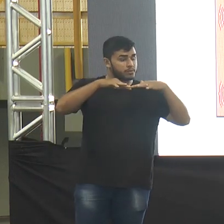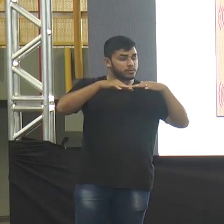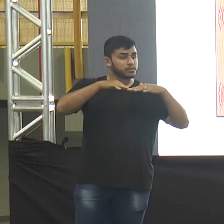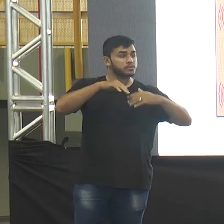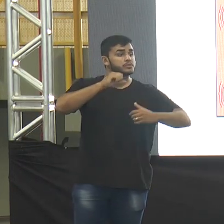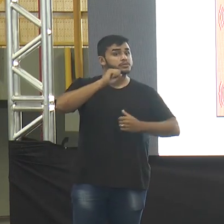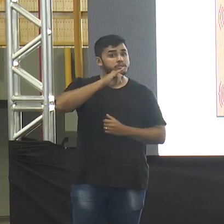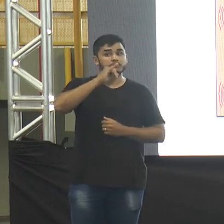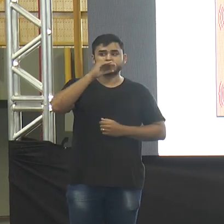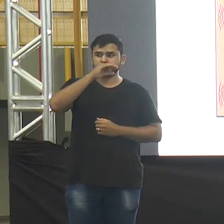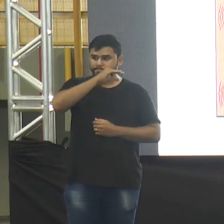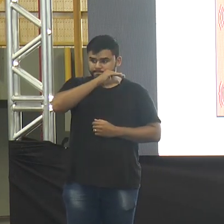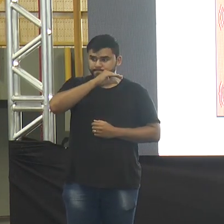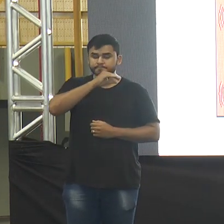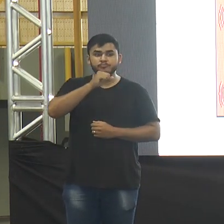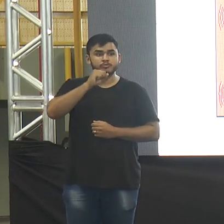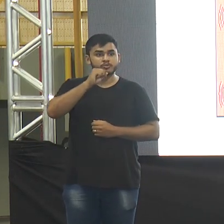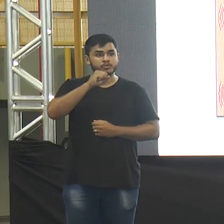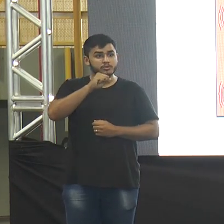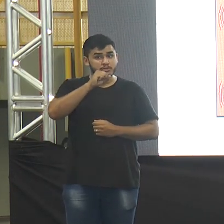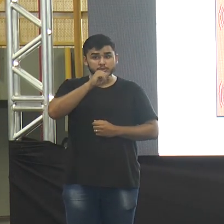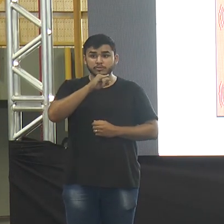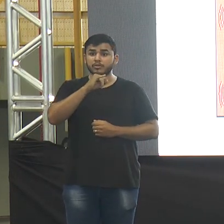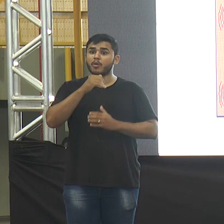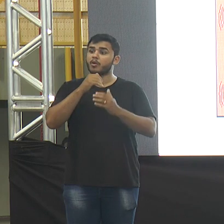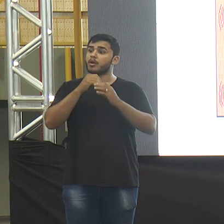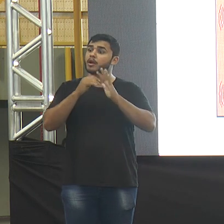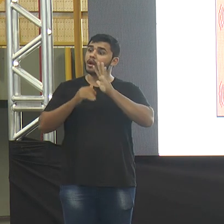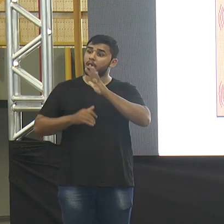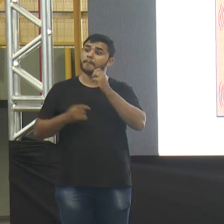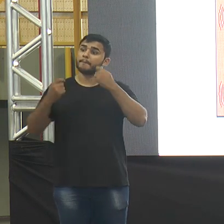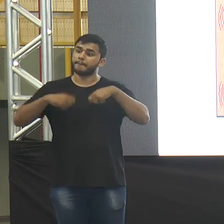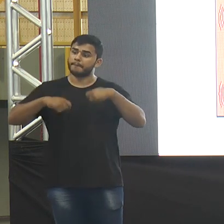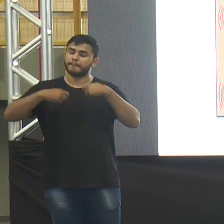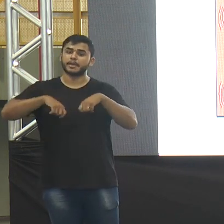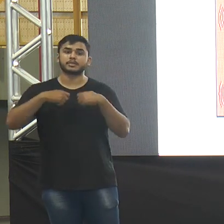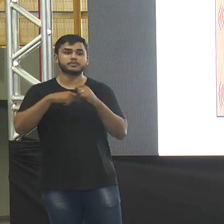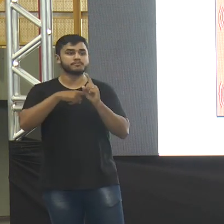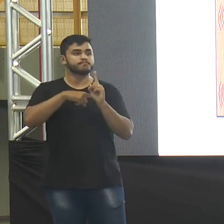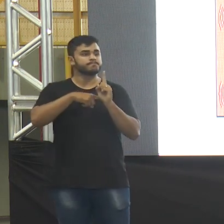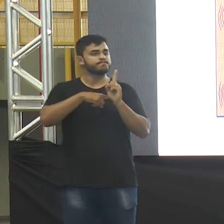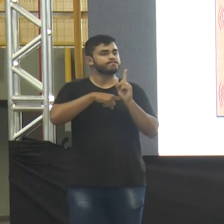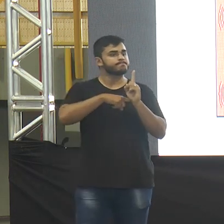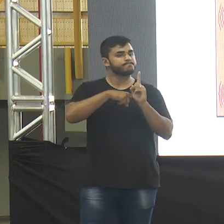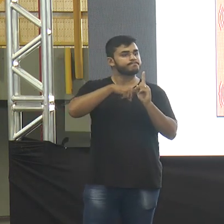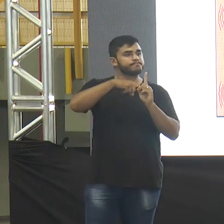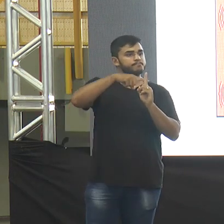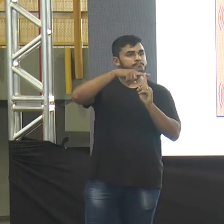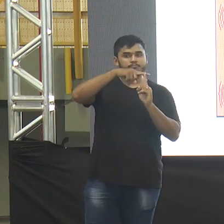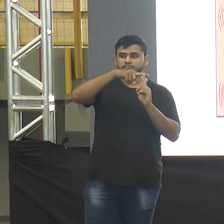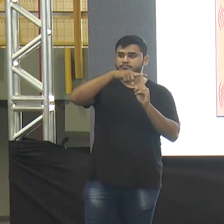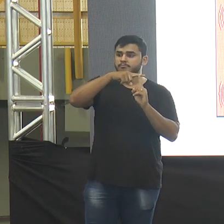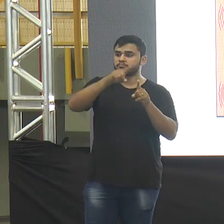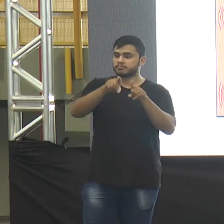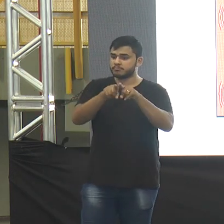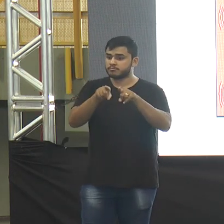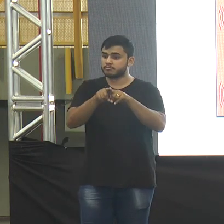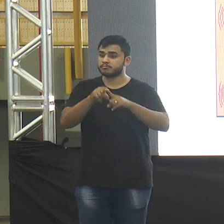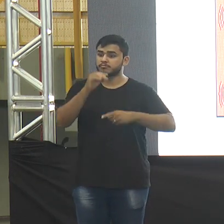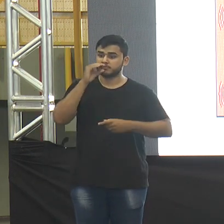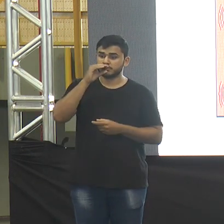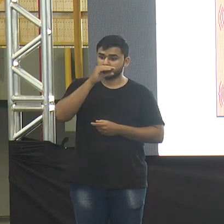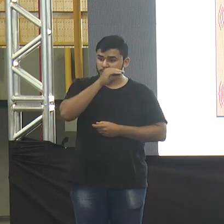Como todo e qualquer equilíbrio tende a uma organização, então o que acontece? Do lado quente,